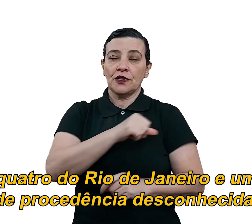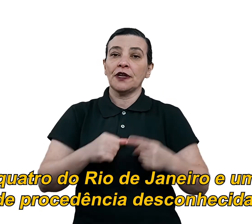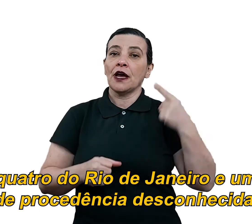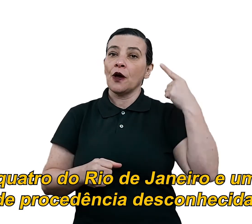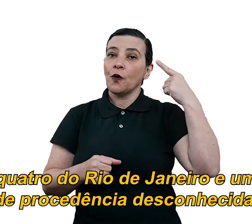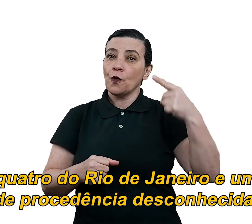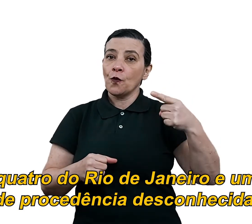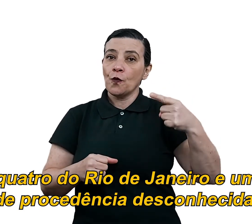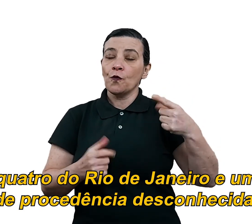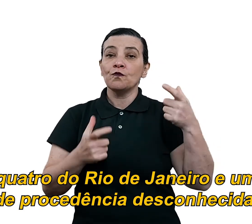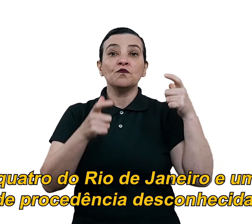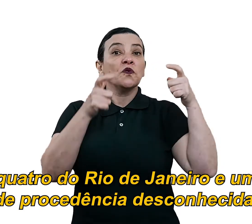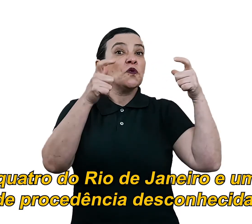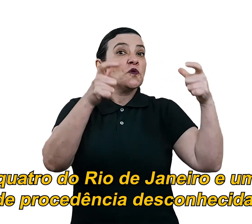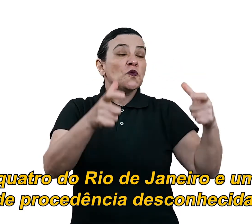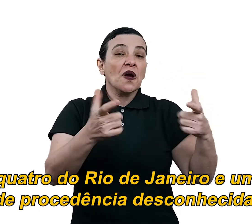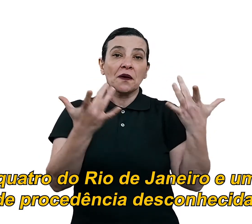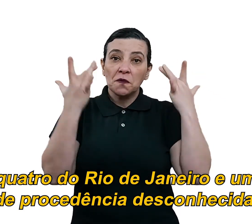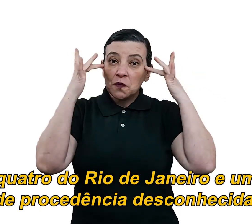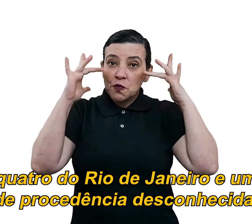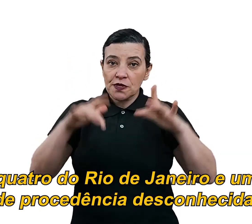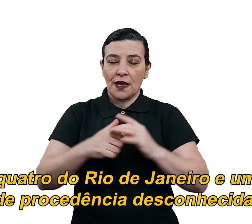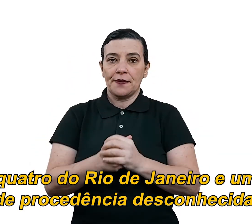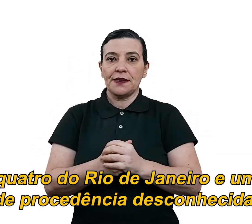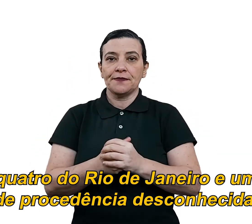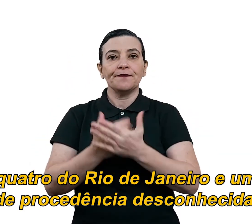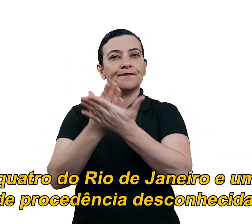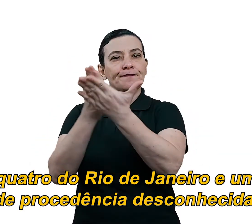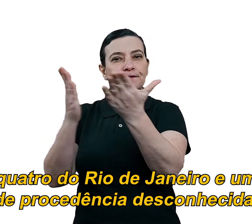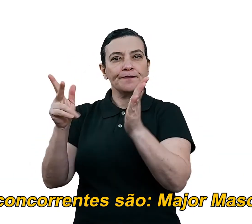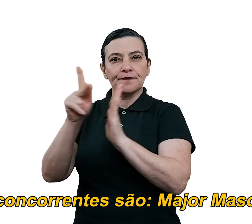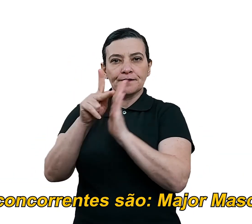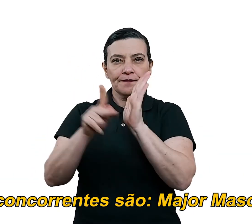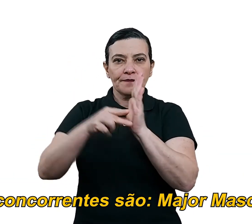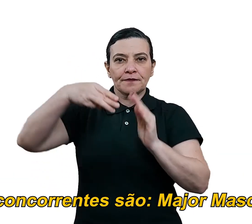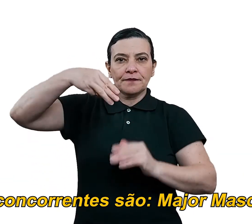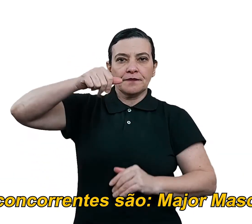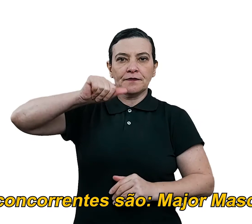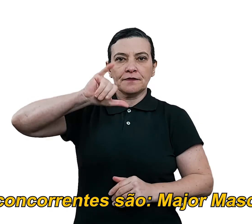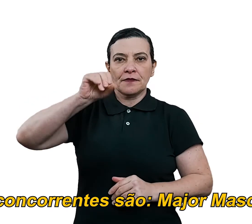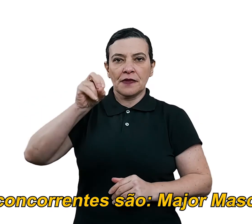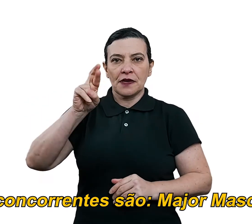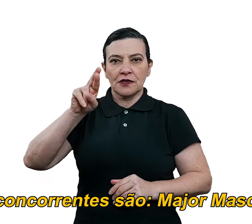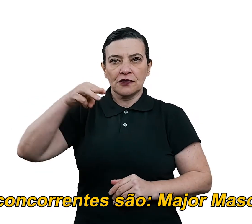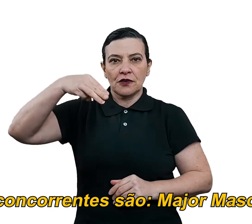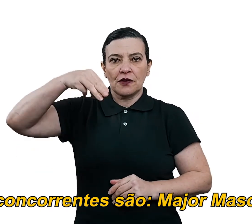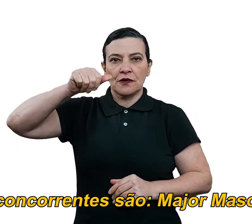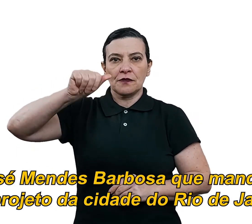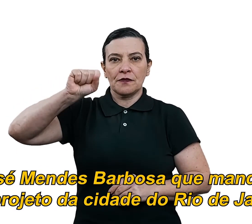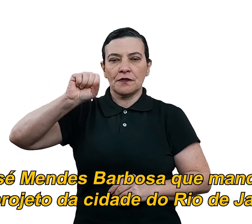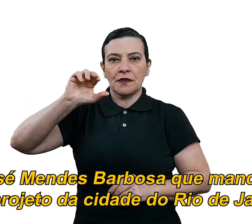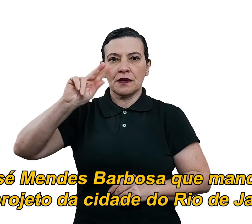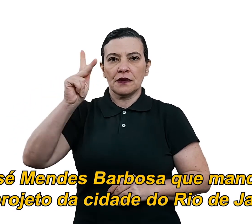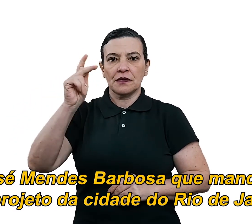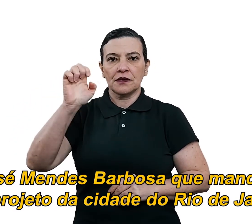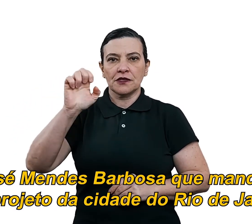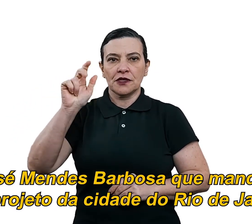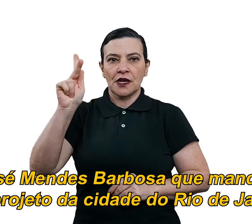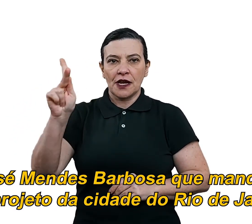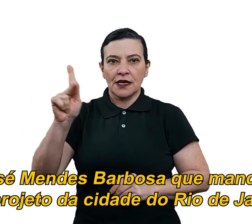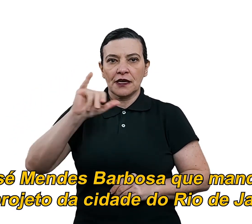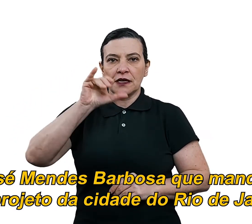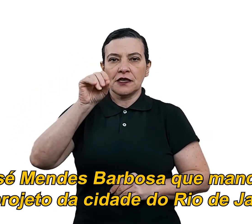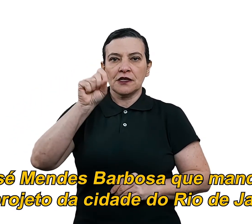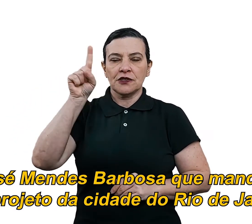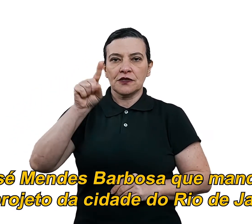do Rio de Janeiro e 1 de procedência desconhecida. Os concorrentes são Major Machek, outros, José